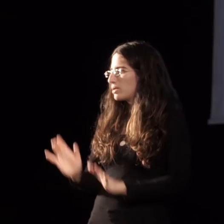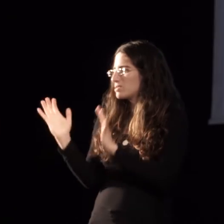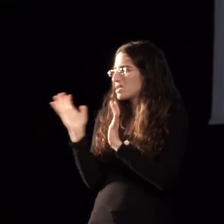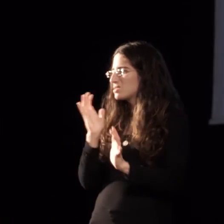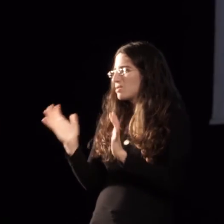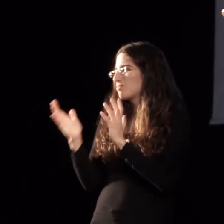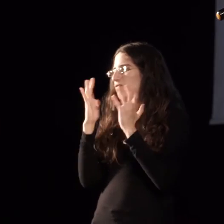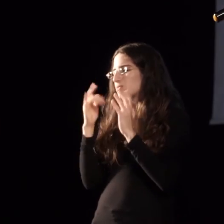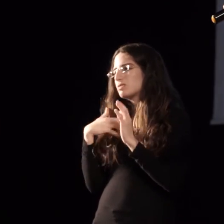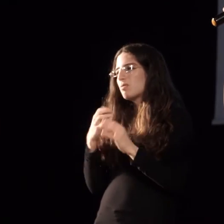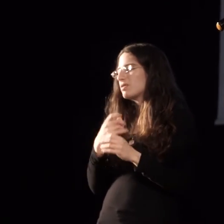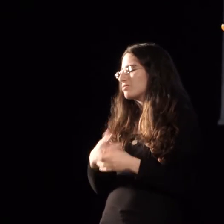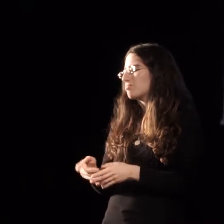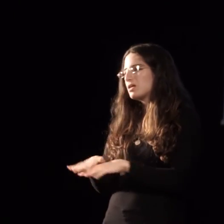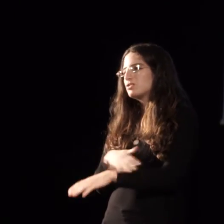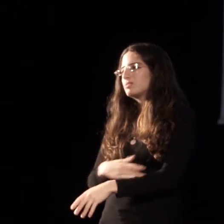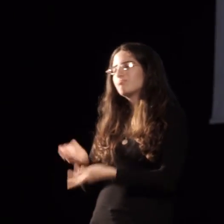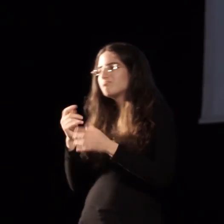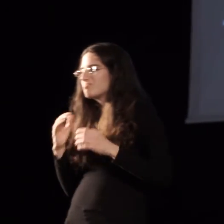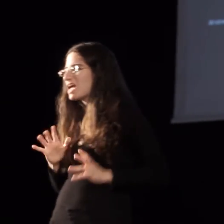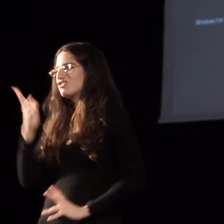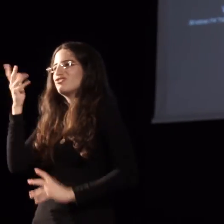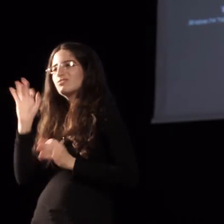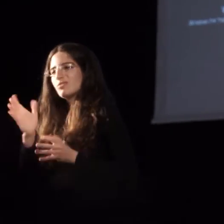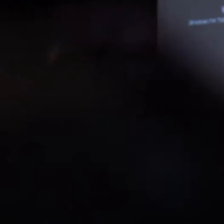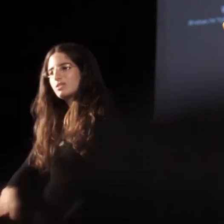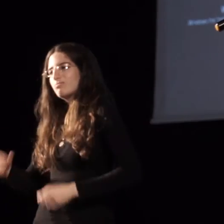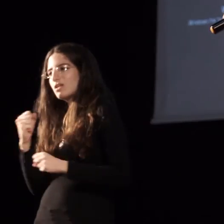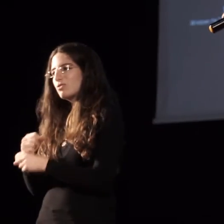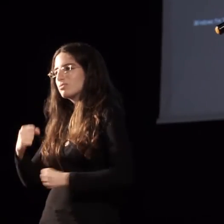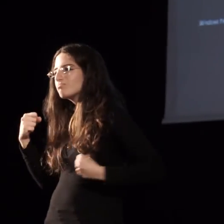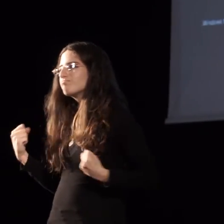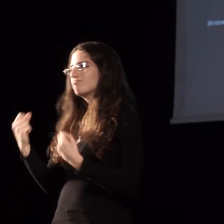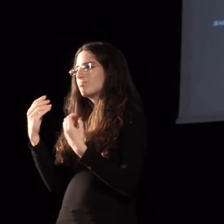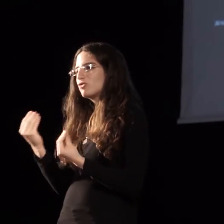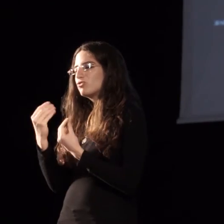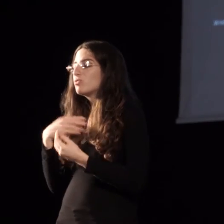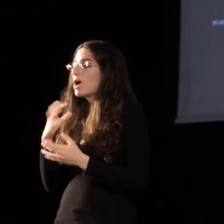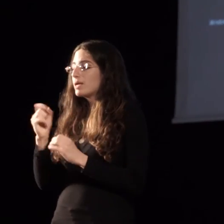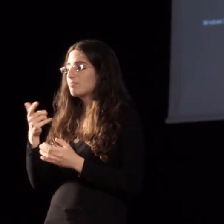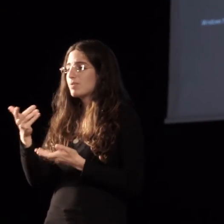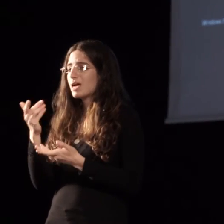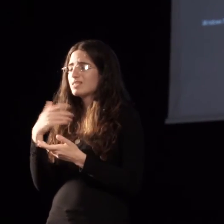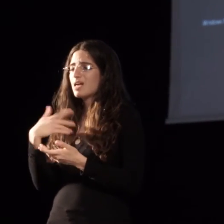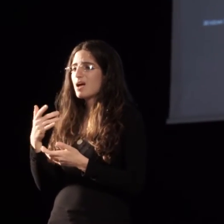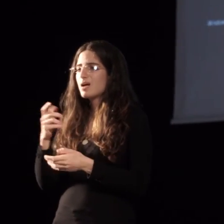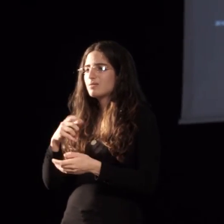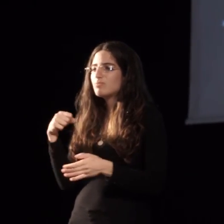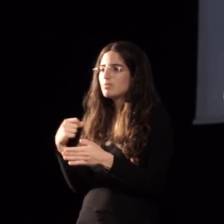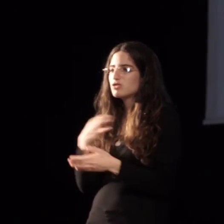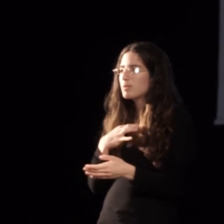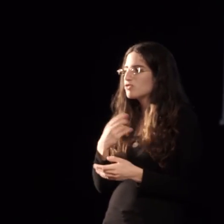הזוועה, וזה בוער בדמכם לעשות משהו, ואתם שואלים אתכם, מה בעצם אני עושה? האם ביחס למשאבים שלי, לזמן שלי,